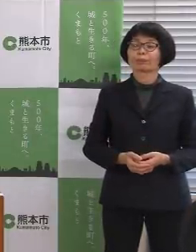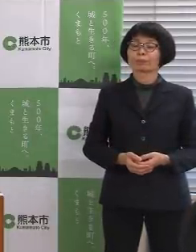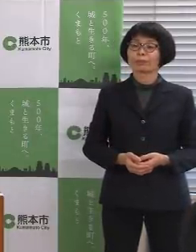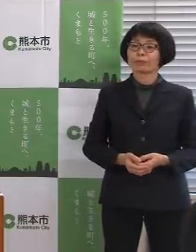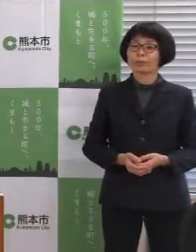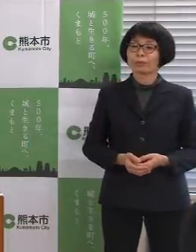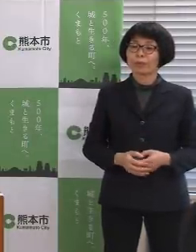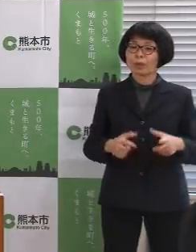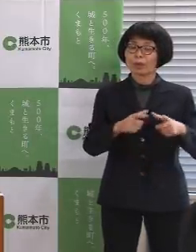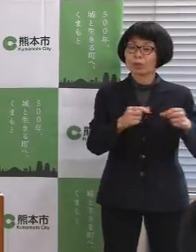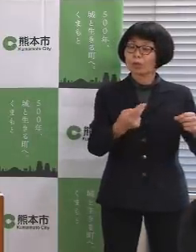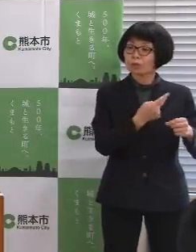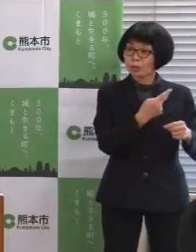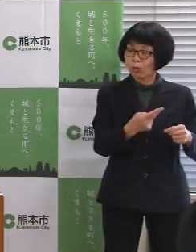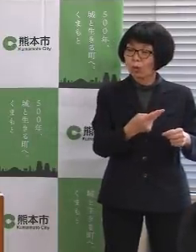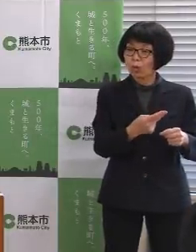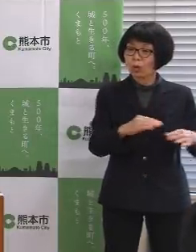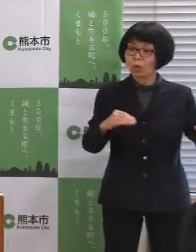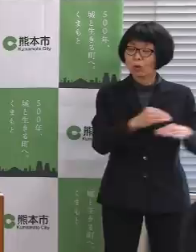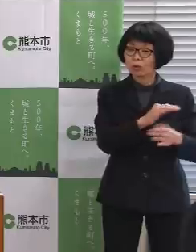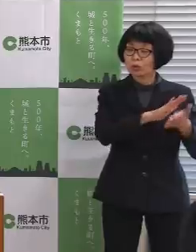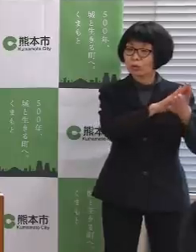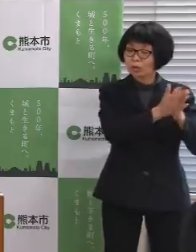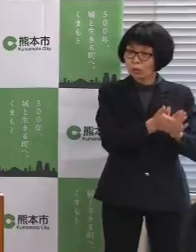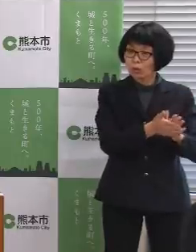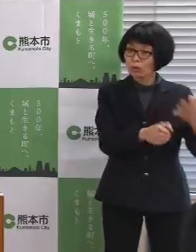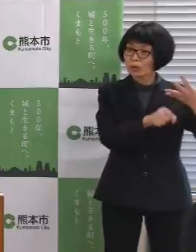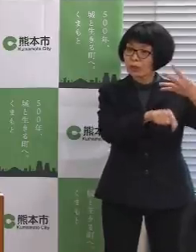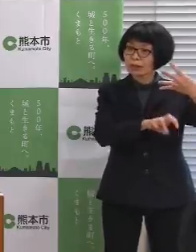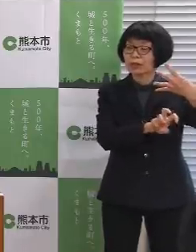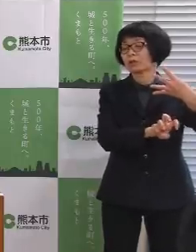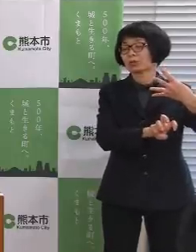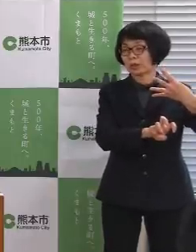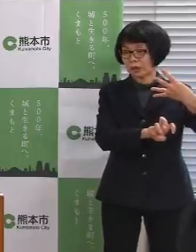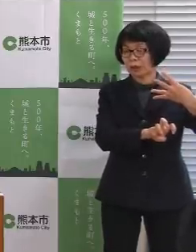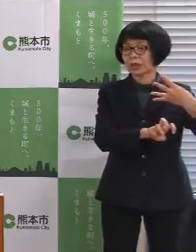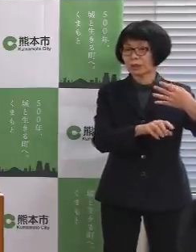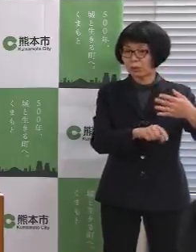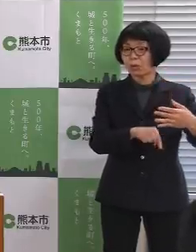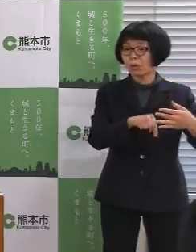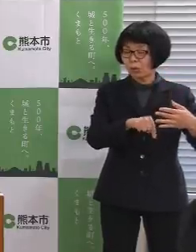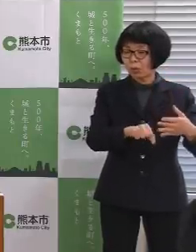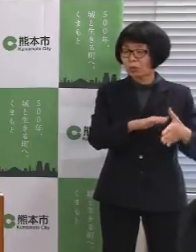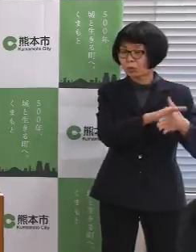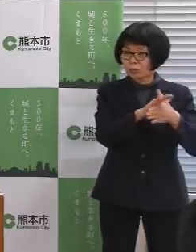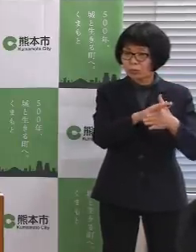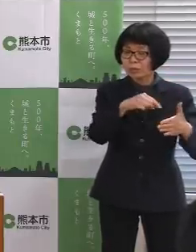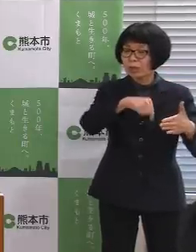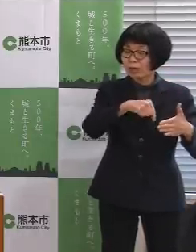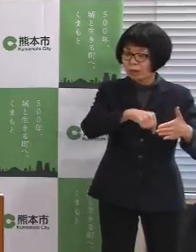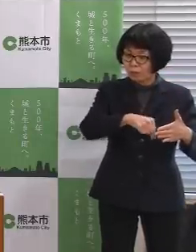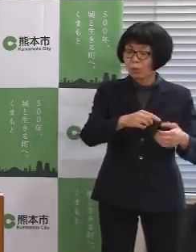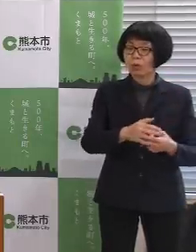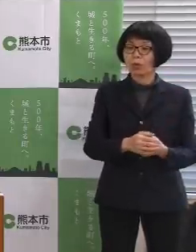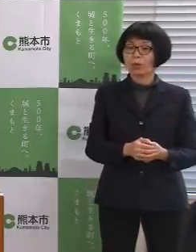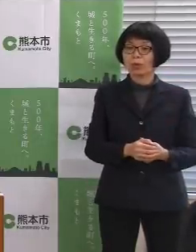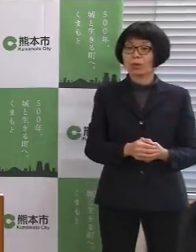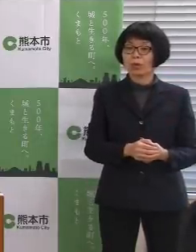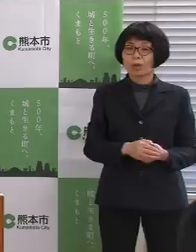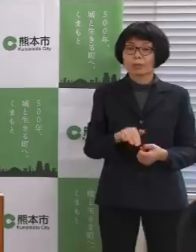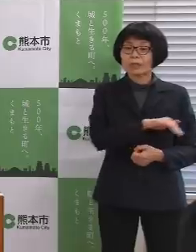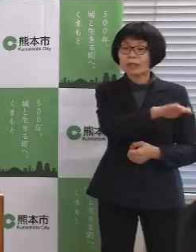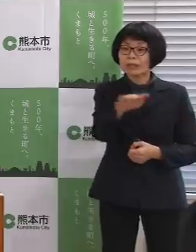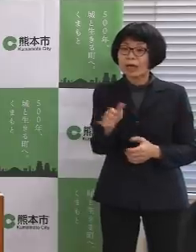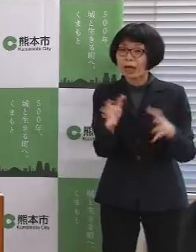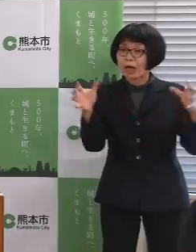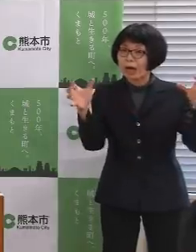その国土交通省の4月23日付のですね、事務文書でもですね、やはり、人が密、密